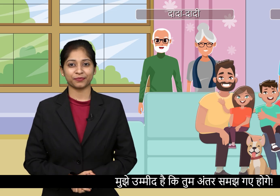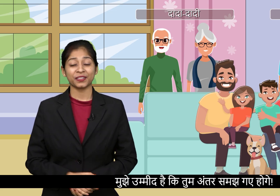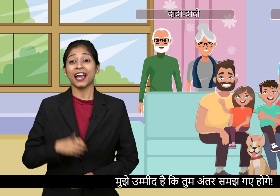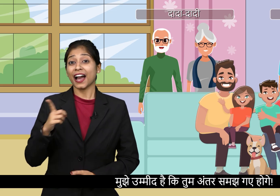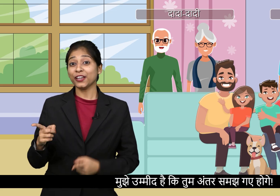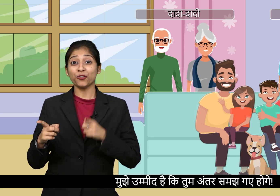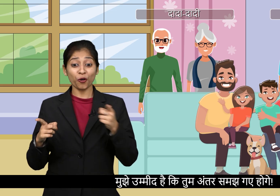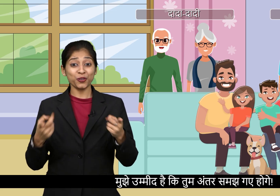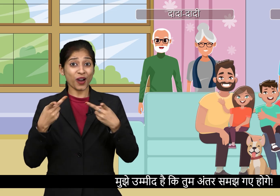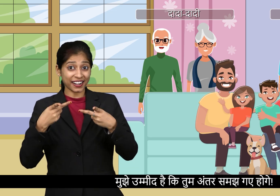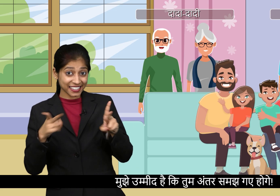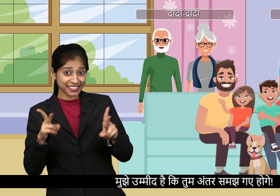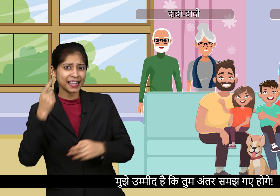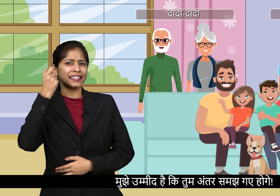मुझे उम्मीद है कि तुम अंतर समझ गए होंगे।